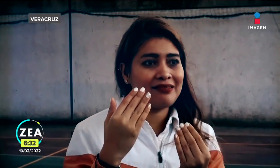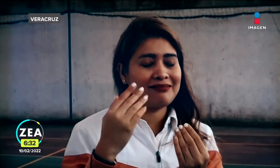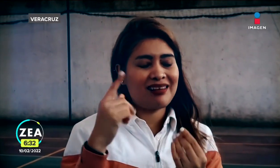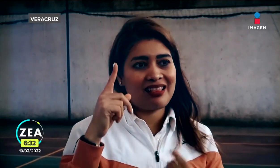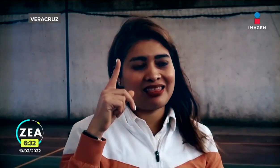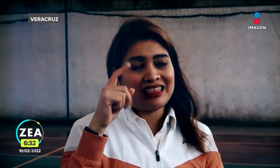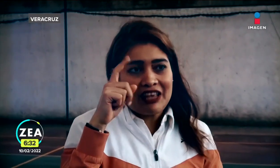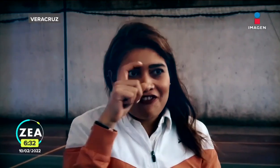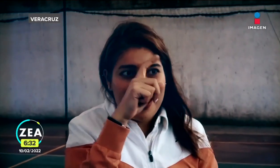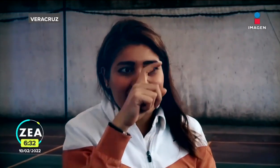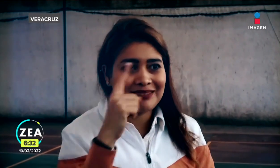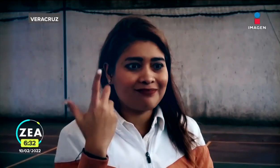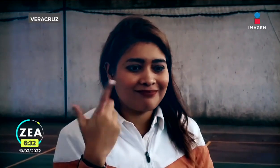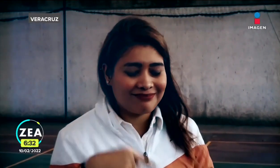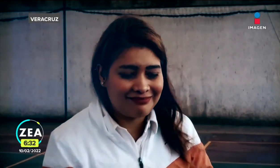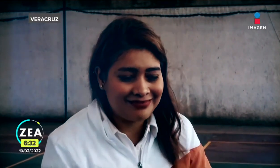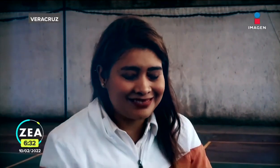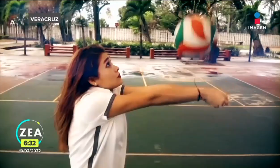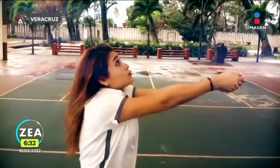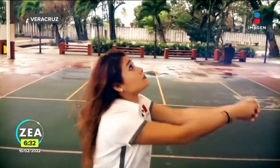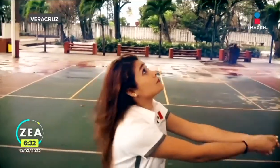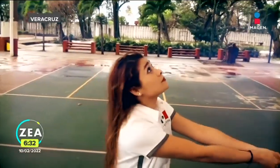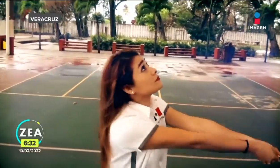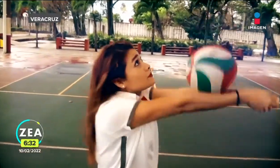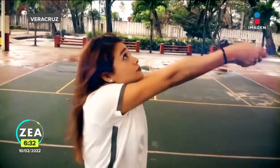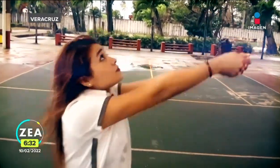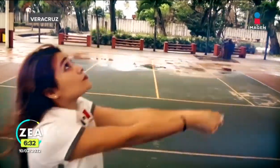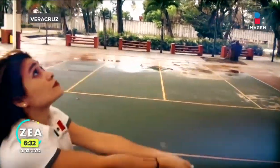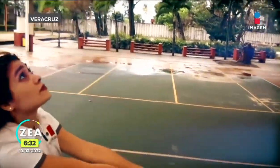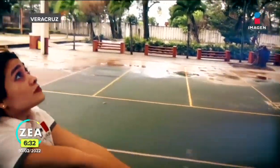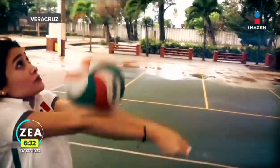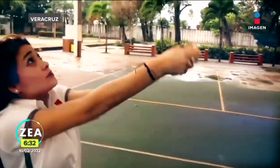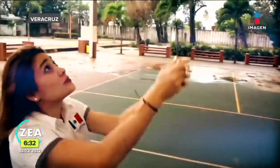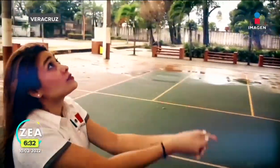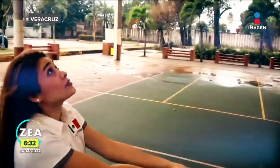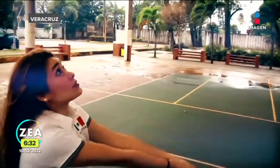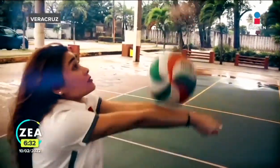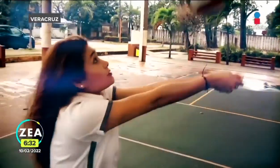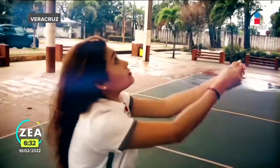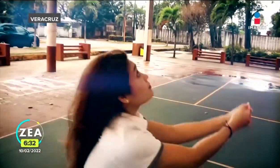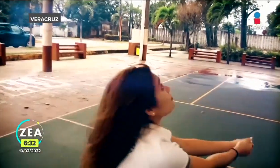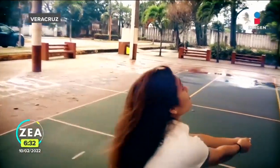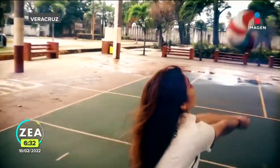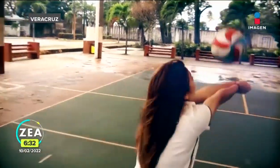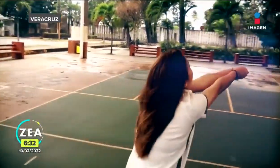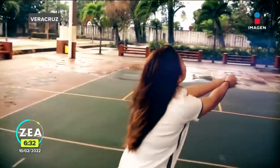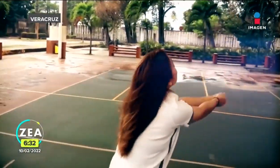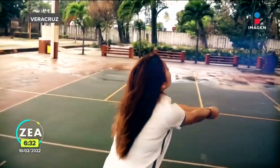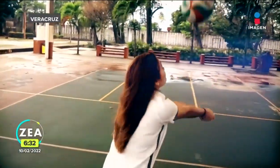deporte y, sobre todo, continuar en su lucha para que haya más conciencia por el trato a personas como ella.